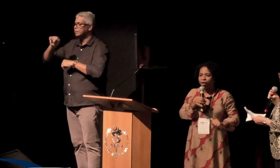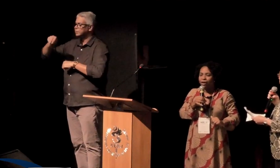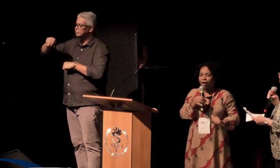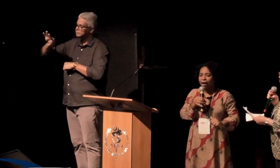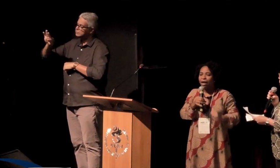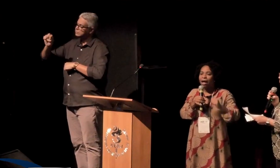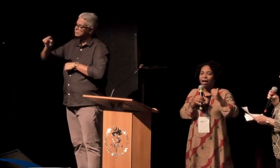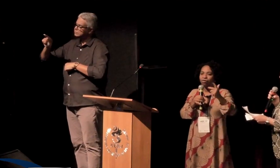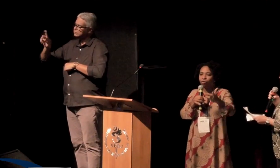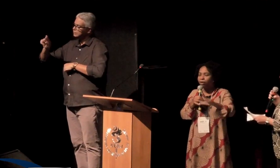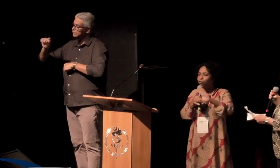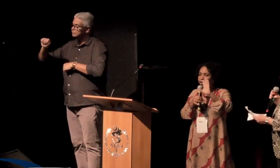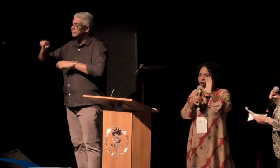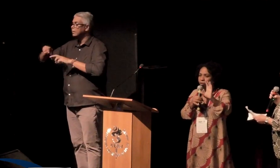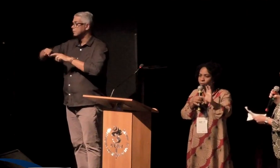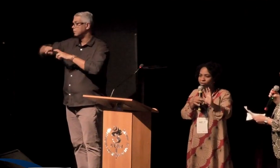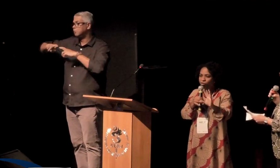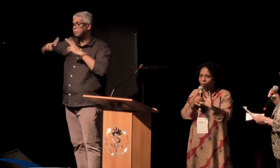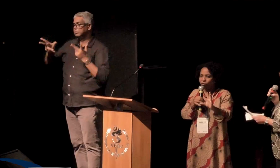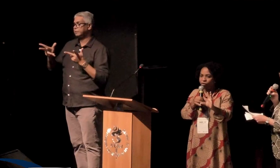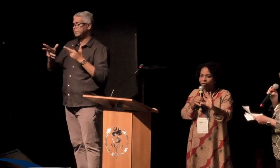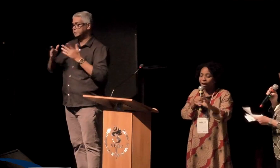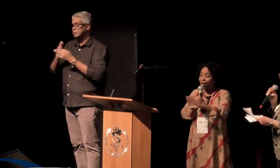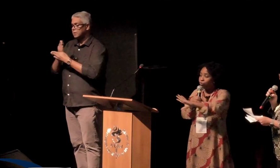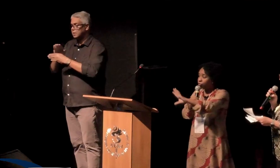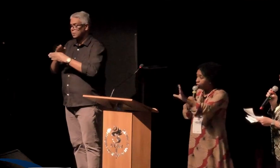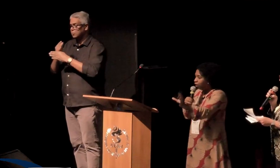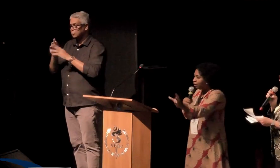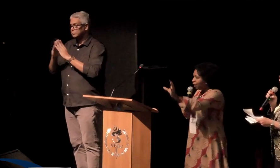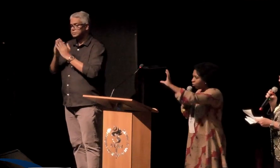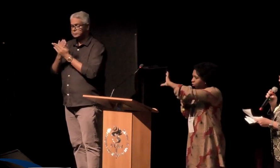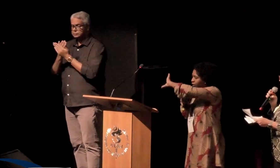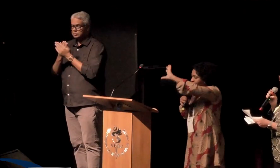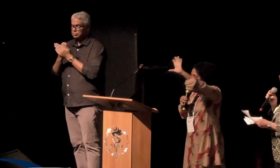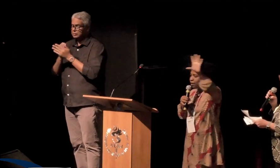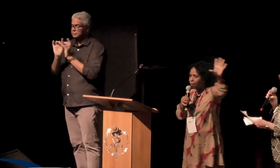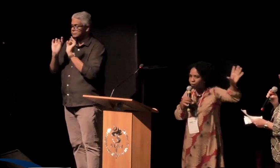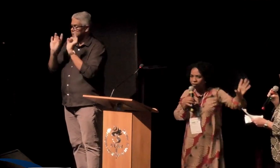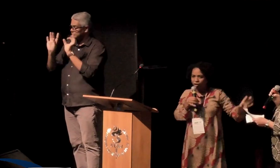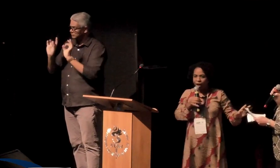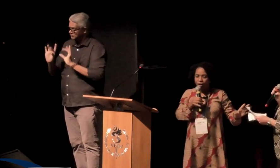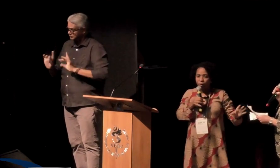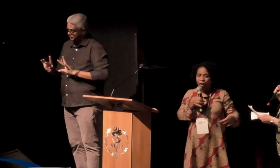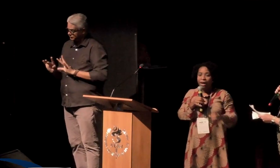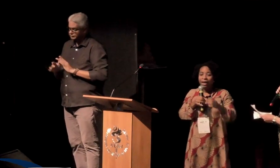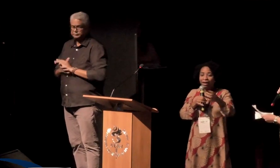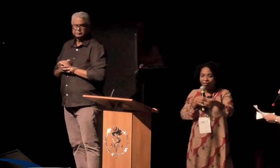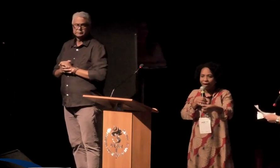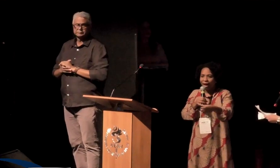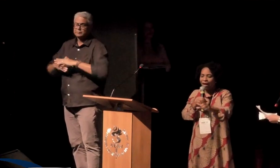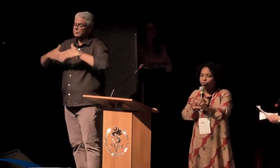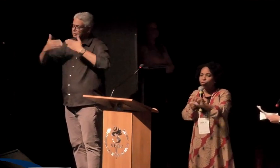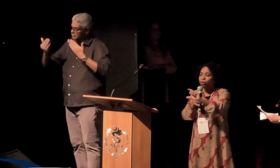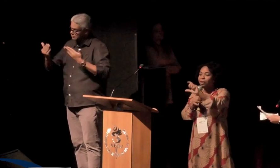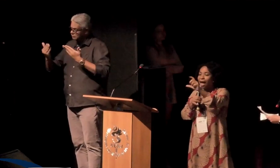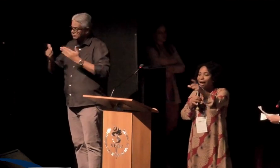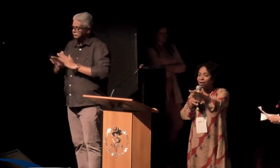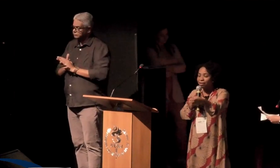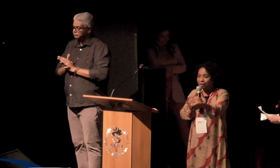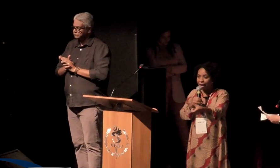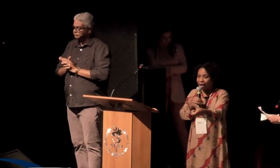né a escola enfim tem algumas especificidades dentro desse cardápio que é geral e nesse caso